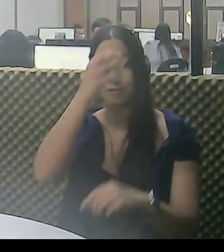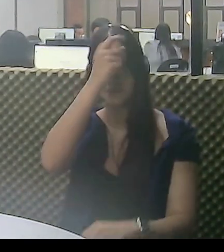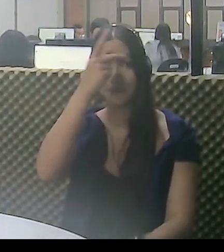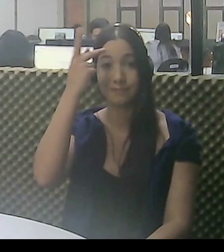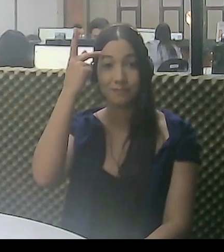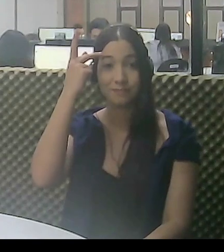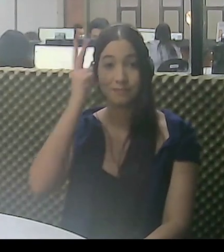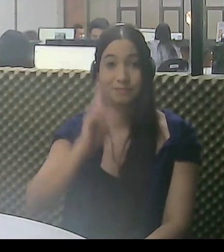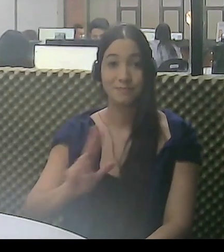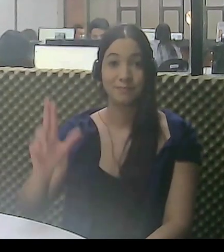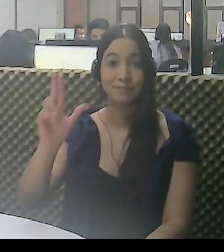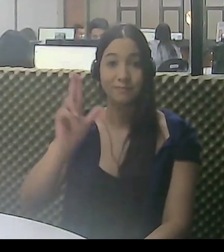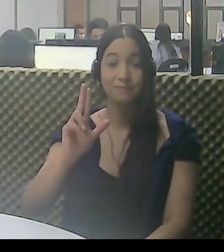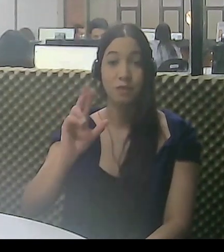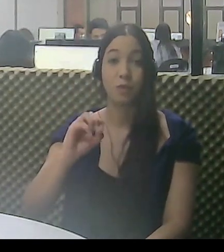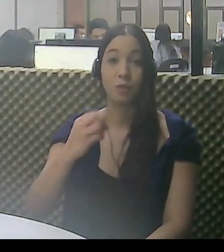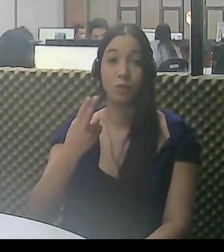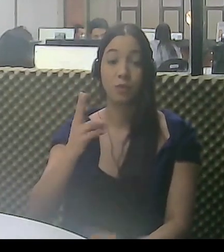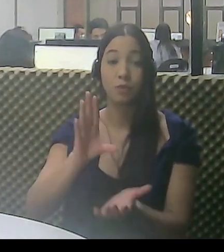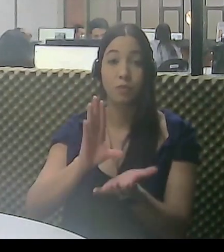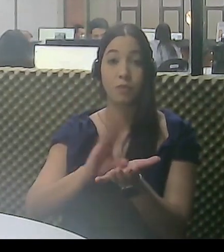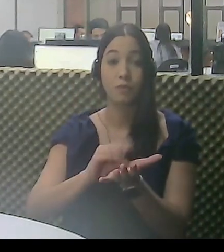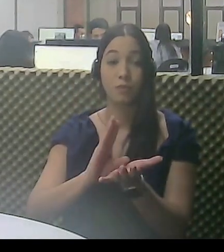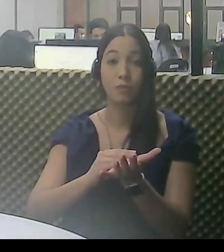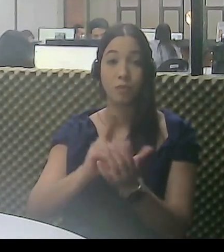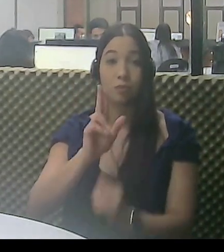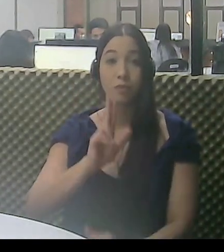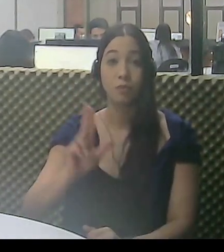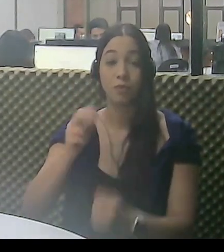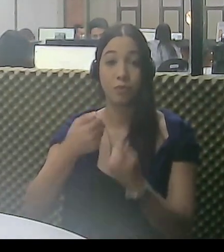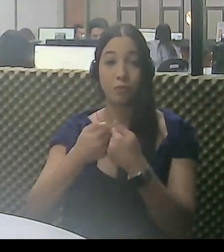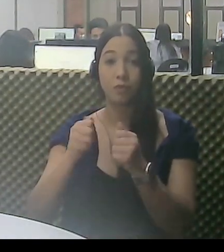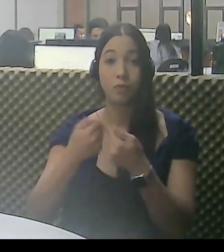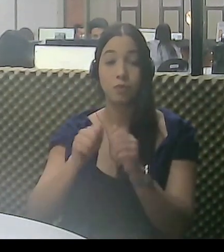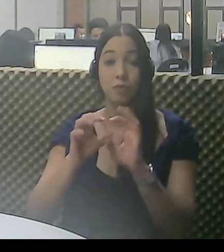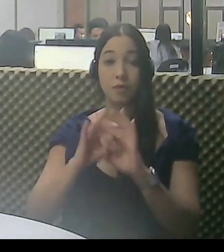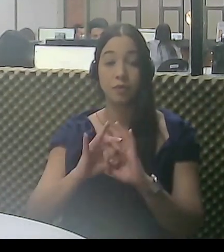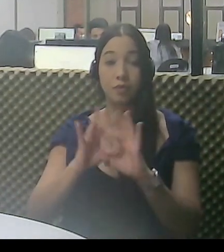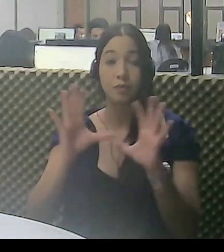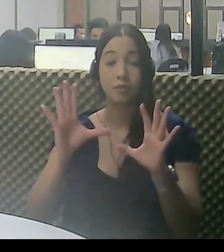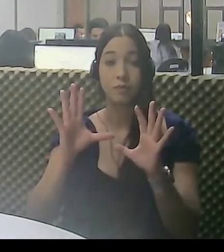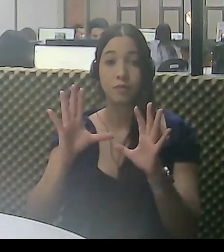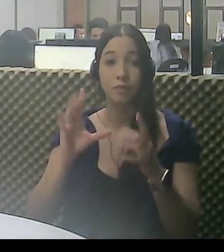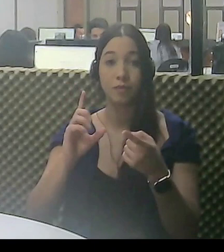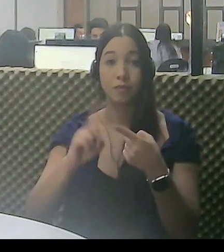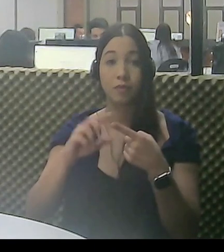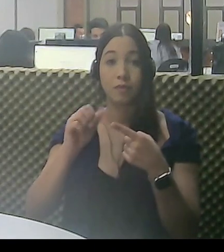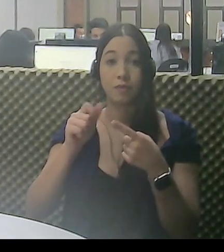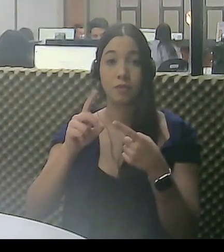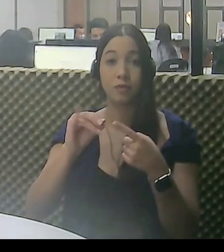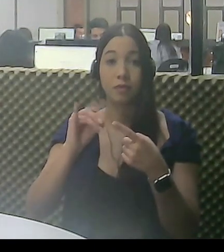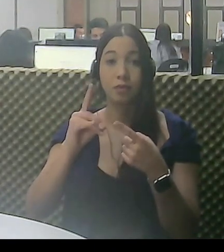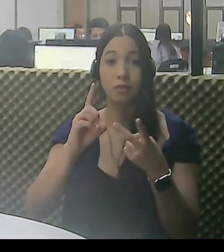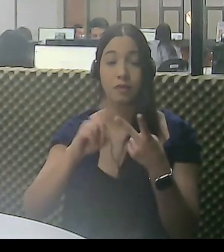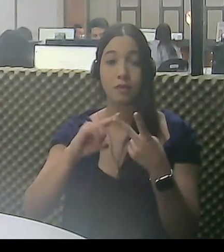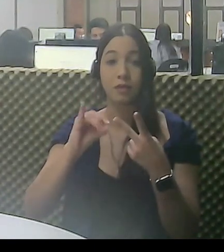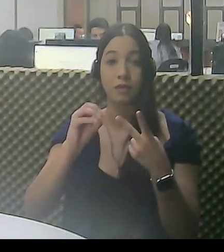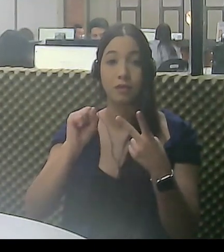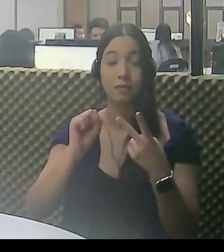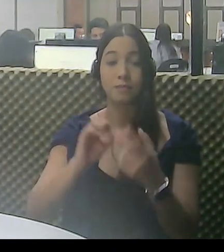da Prefeitura de Uberlândia ou baixe o aplicativo UdiBus, disponível nas plataformas Android e